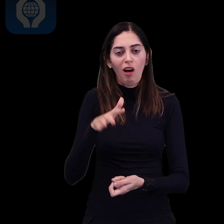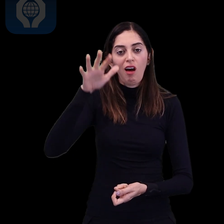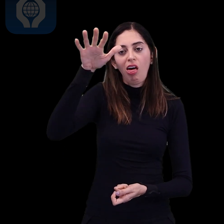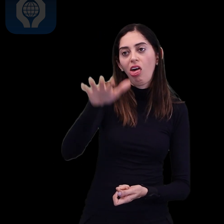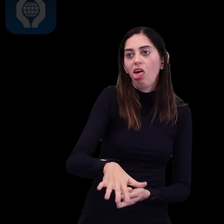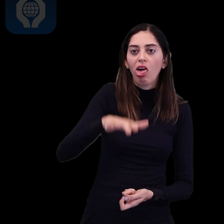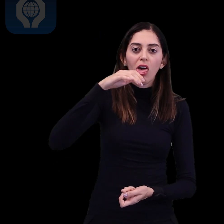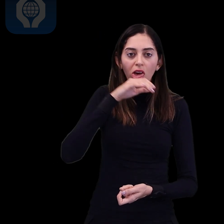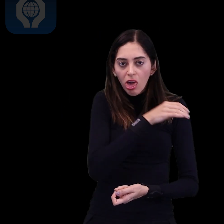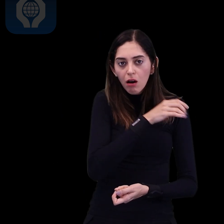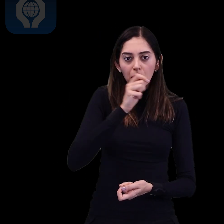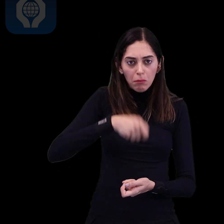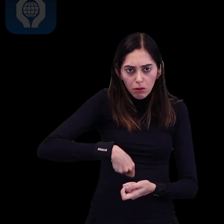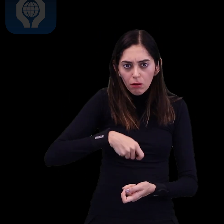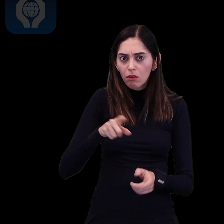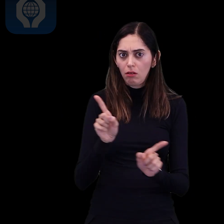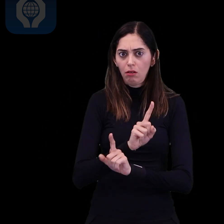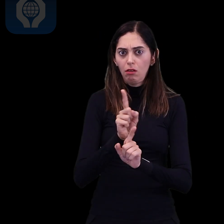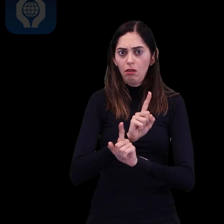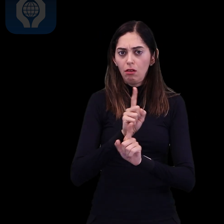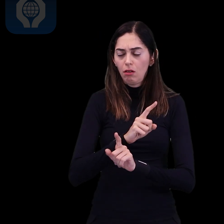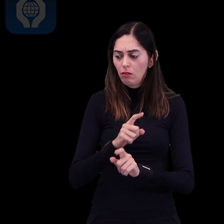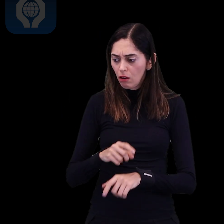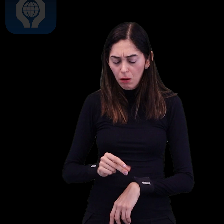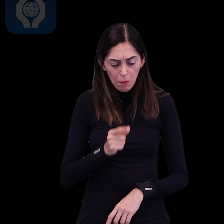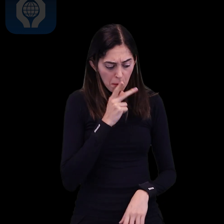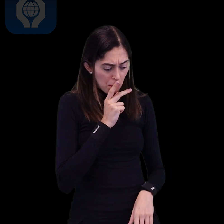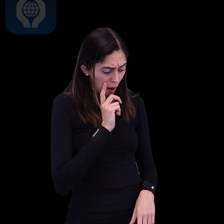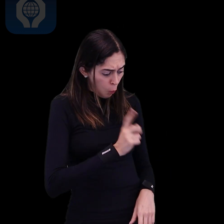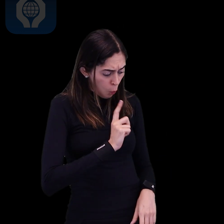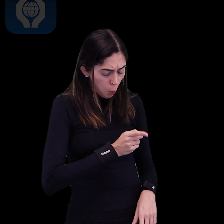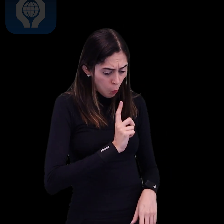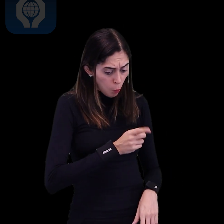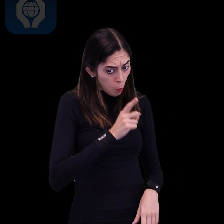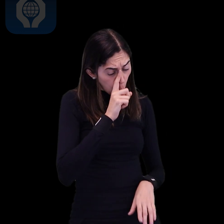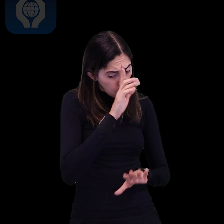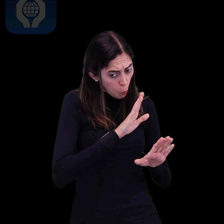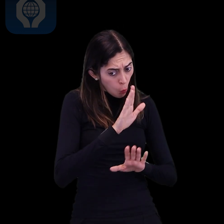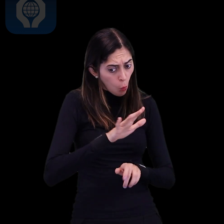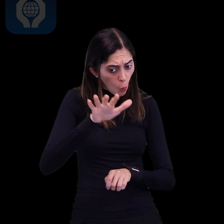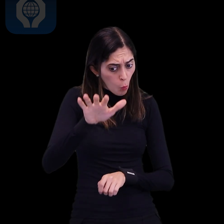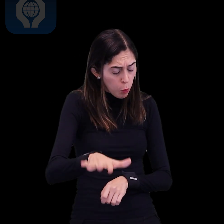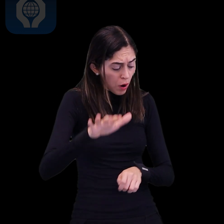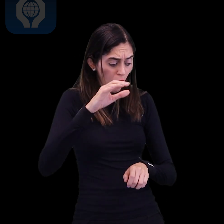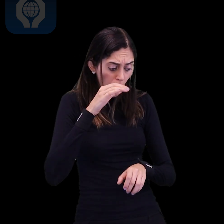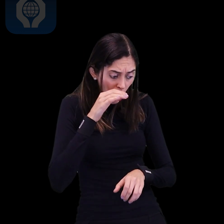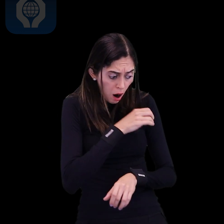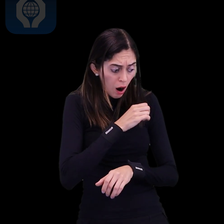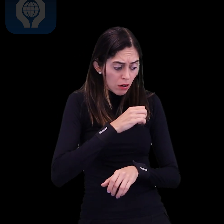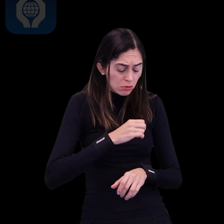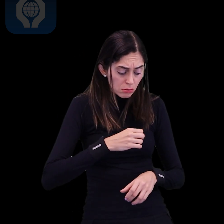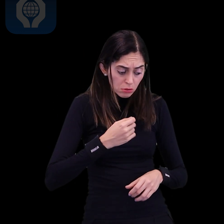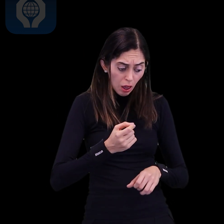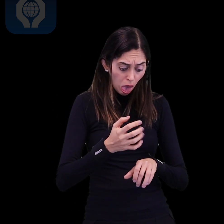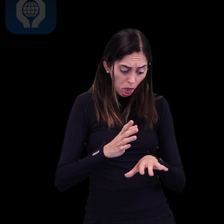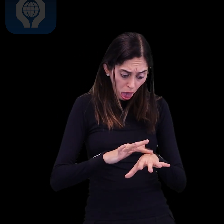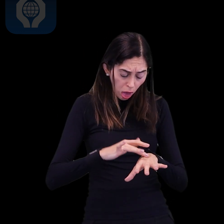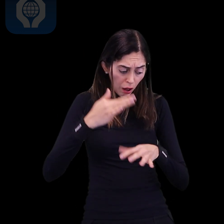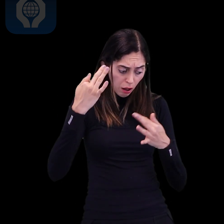o amo e porque você precisava deles para ajudá-lo. Senão você não teria feito boas escolhas para si mesmo.